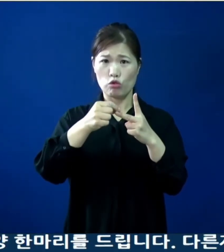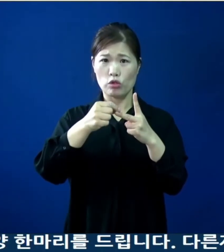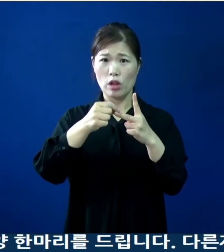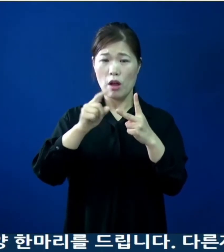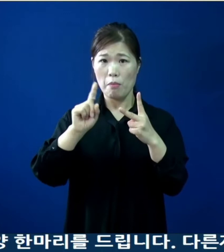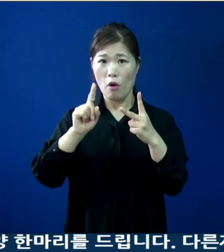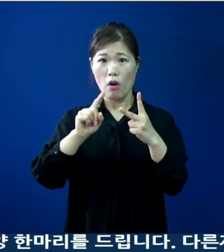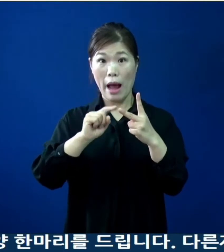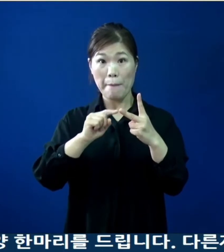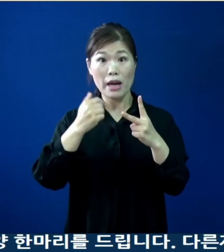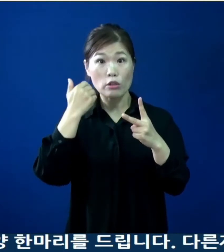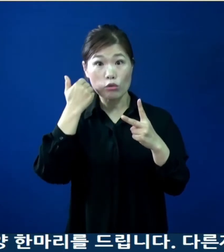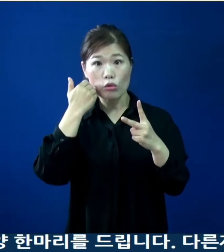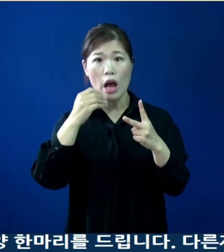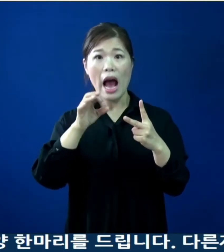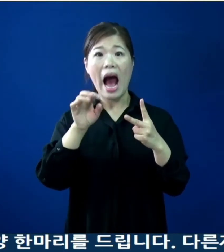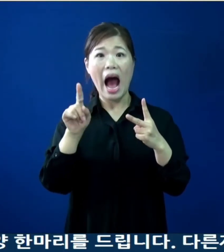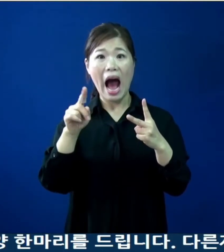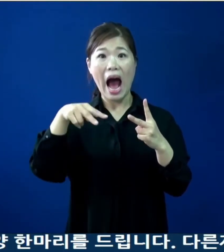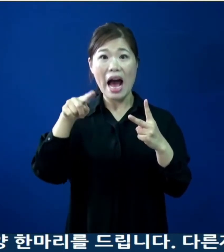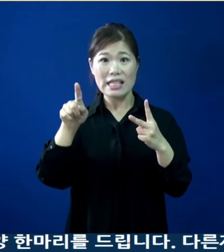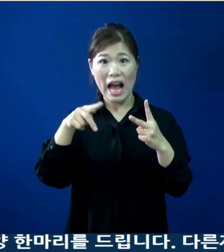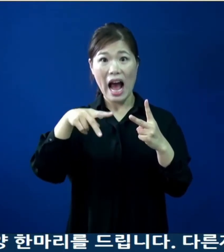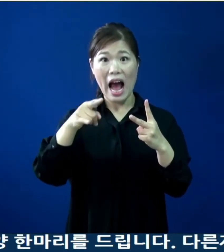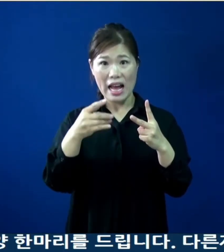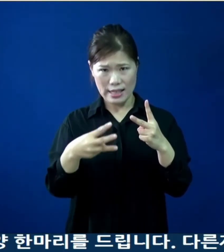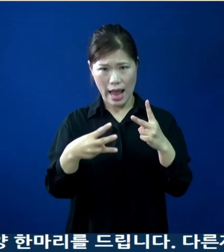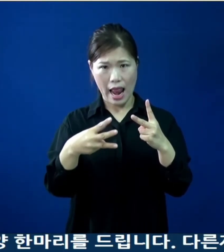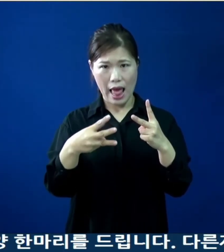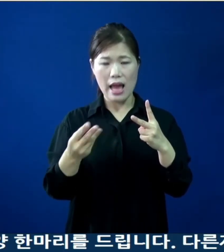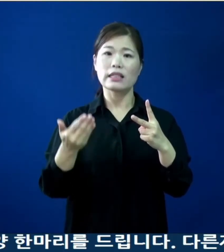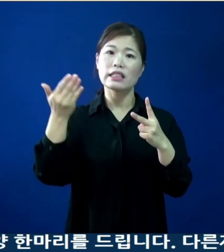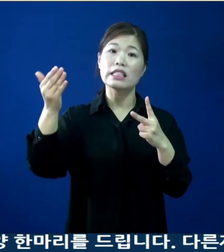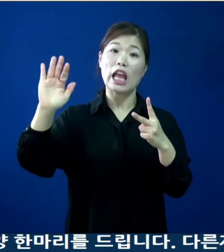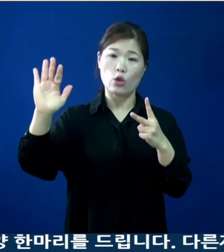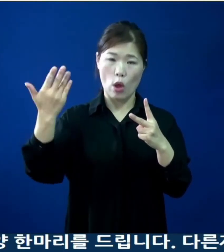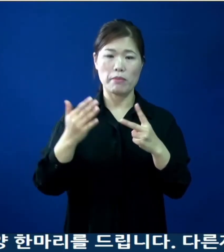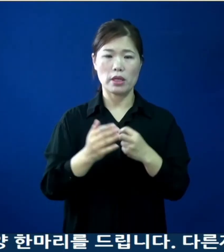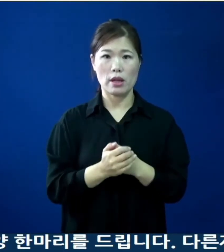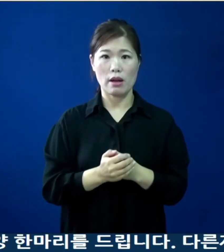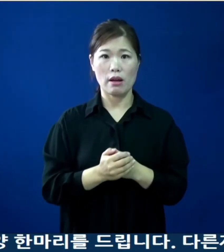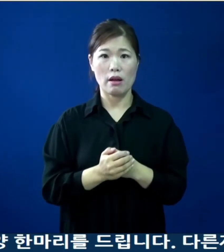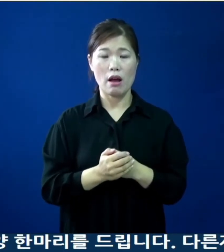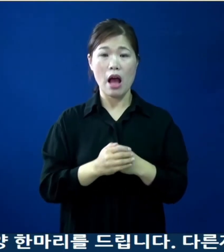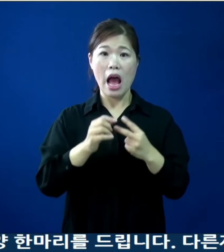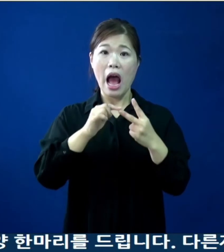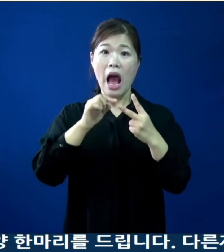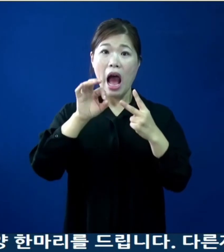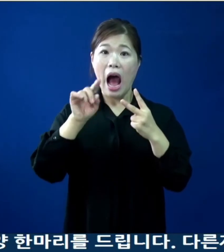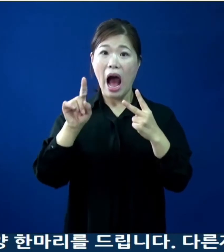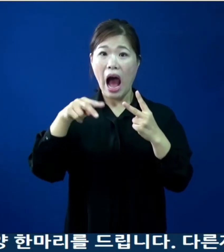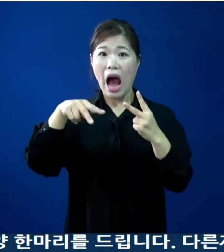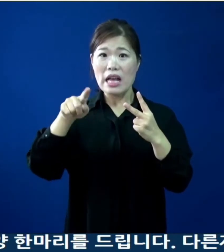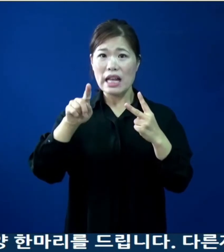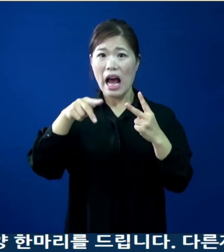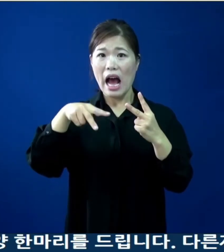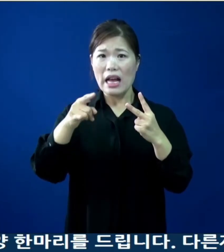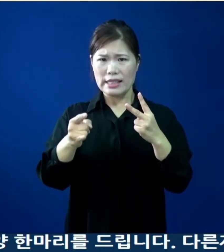아사셀한테 보냅니다. 흥미로운 부분이에요. 오늘은 이 아사셀한테 보내는 염소는 다루지